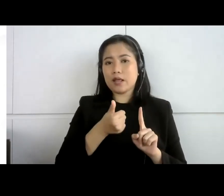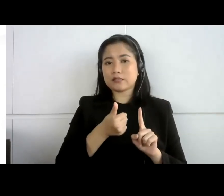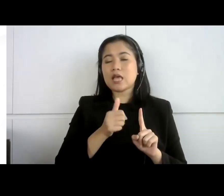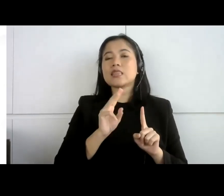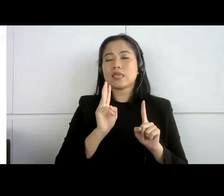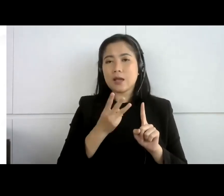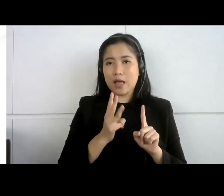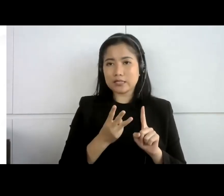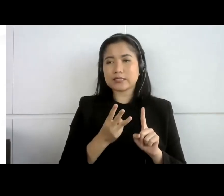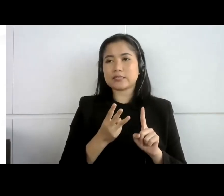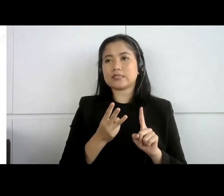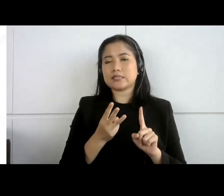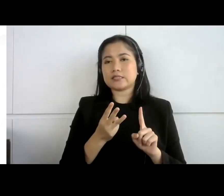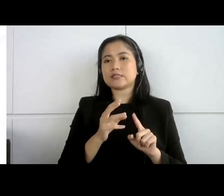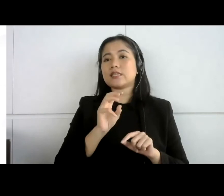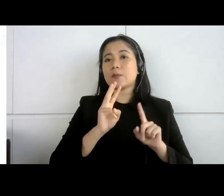600.